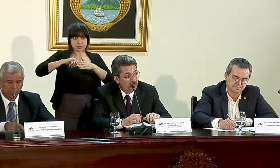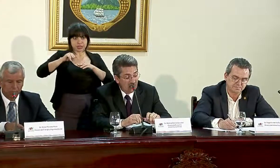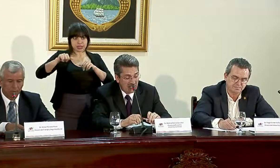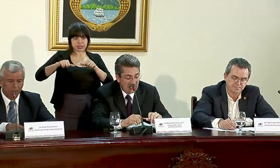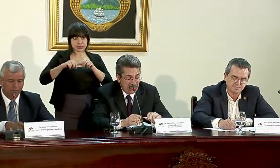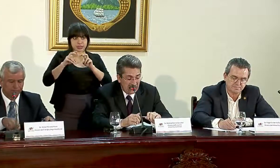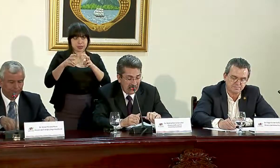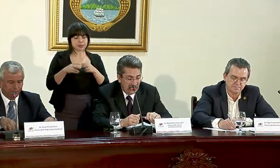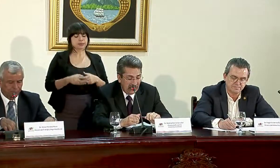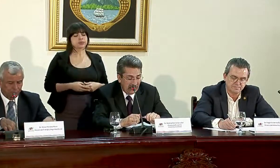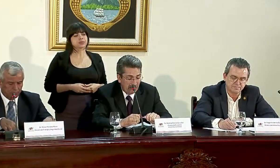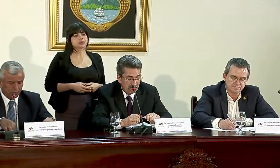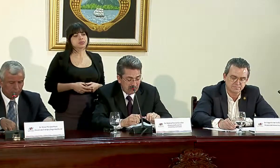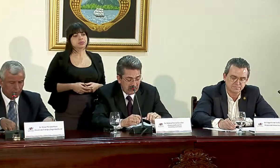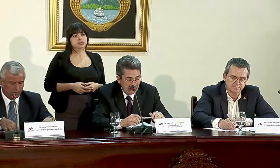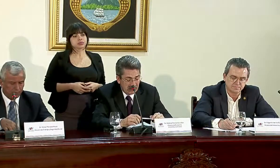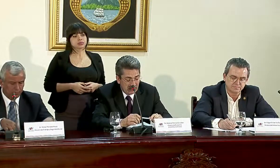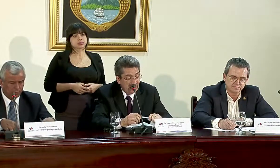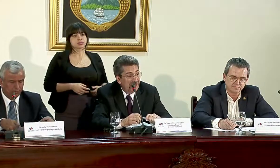caso.